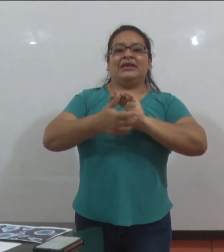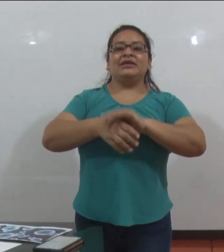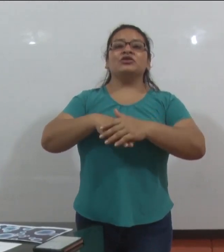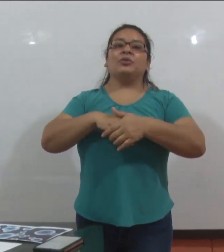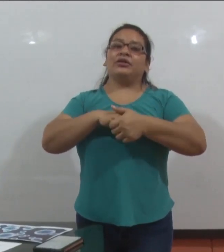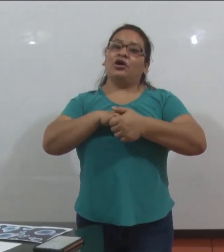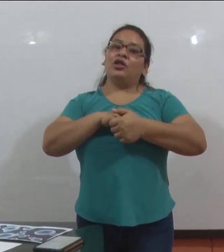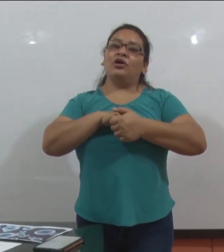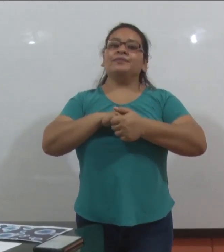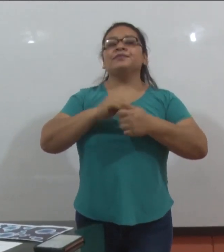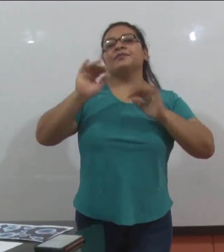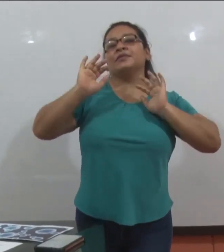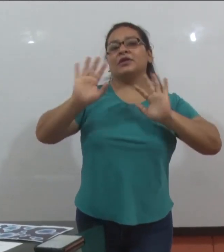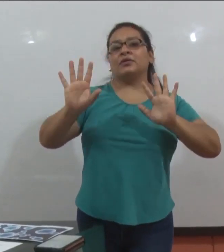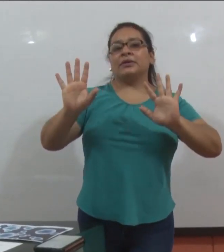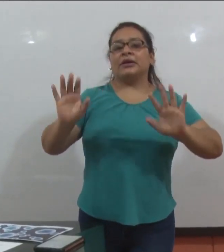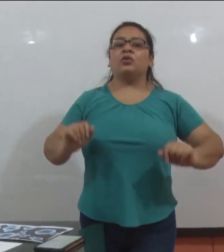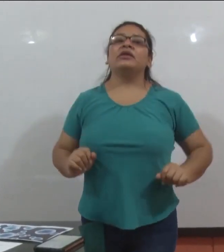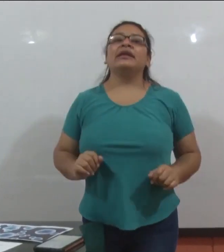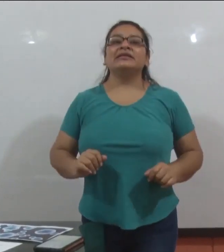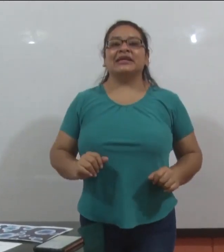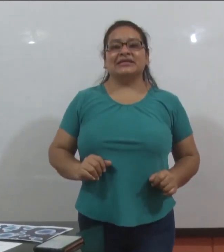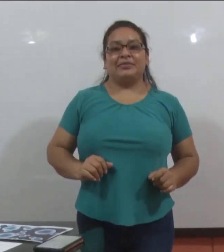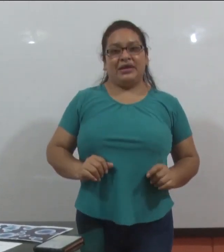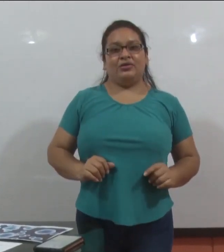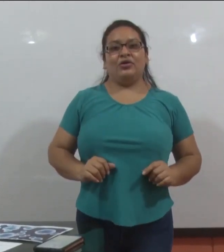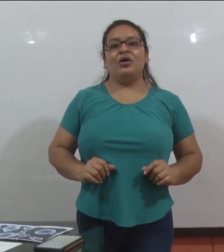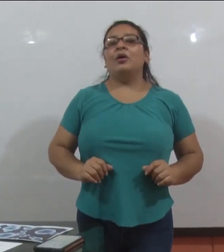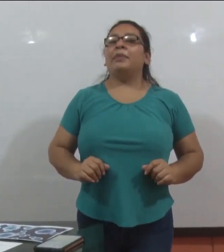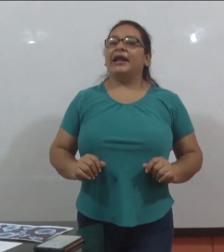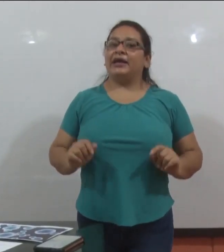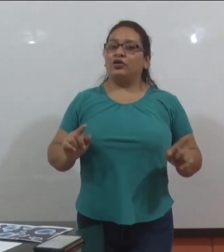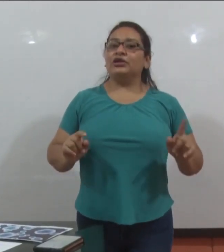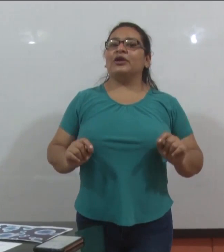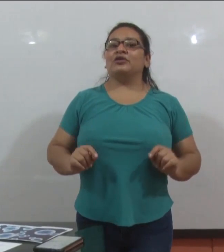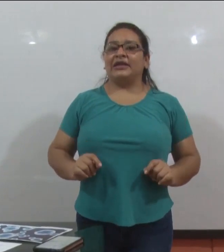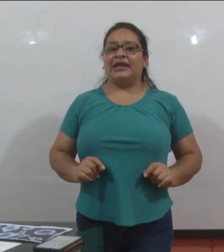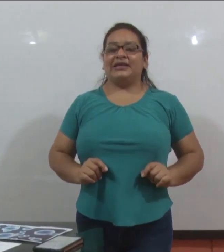Y sobre todo, cuida el distanciamiento para que no te contagies.